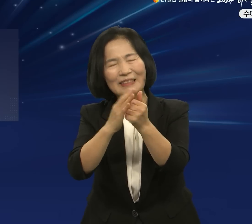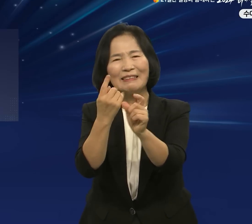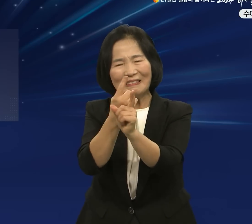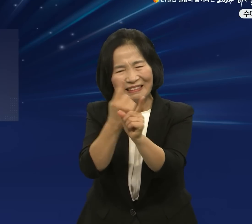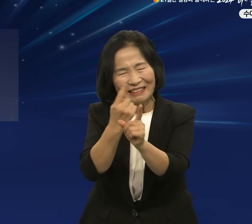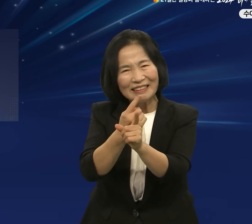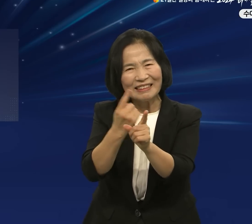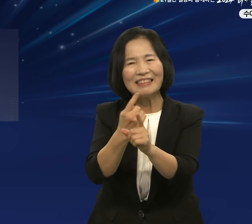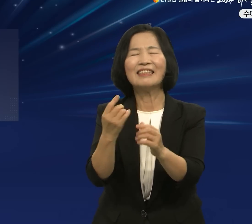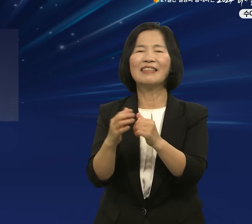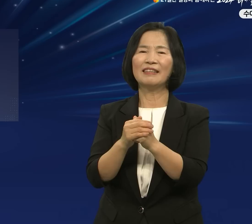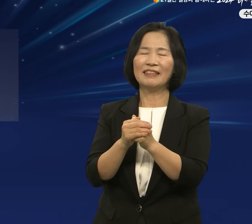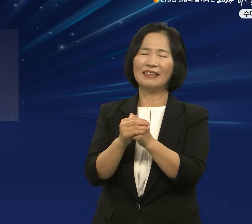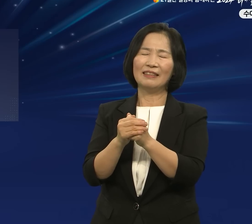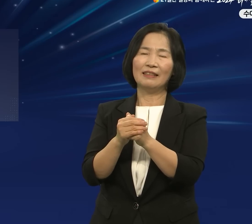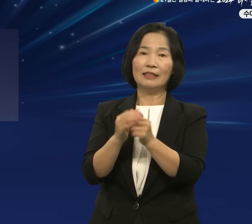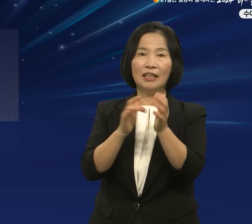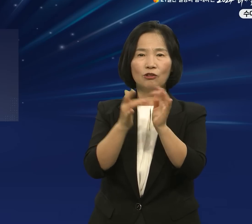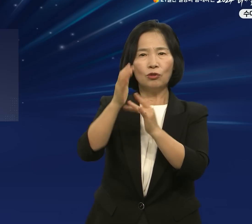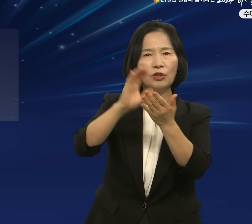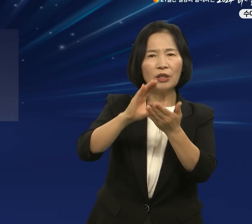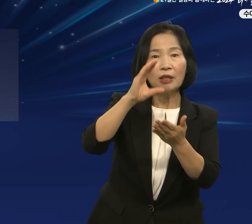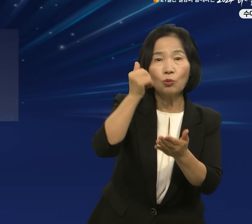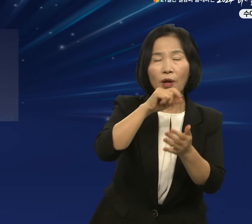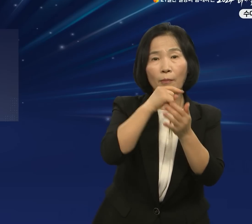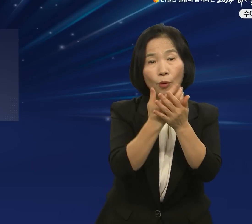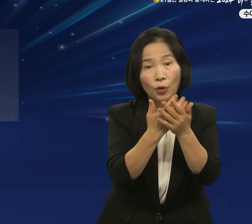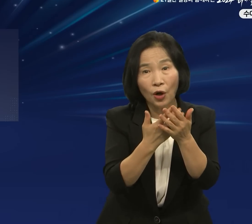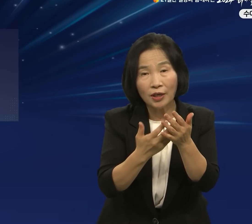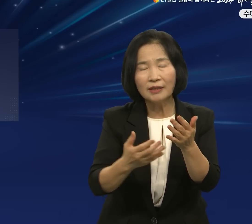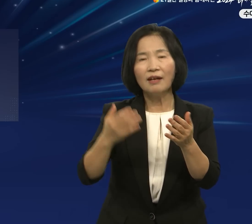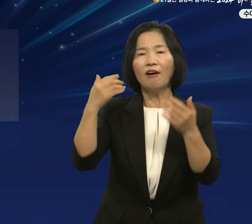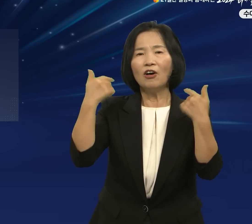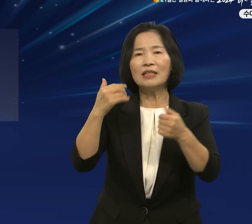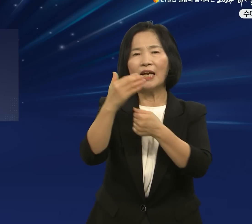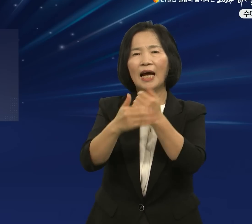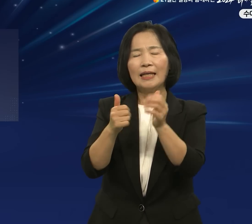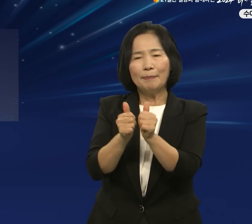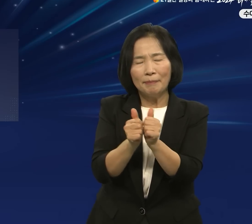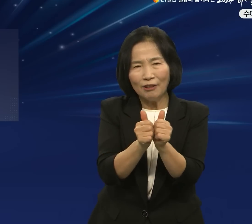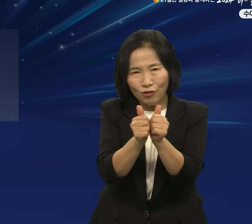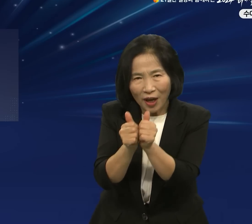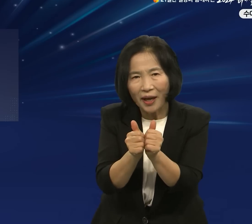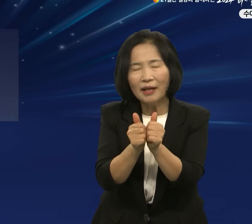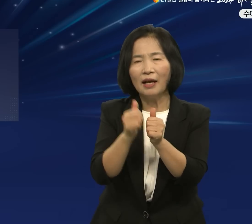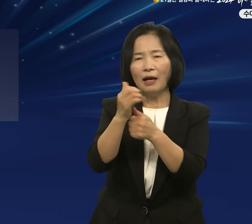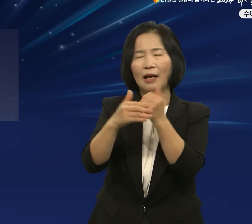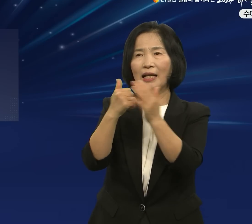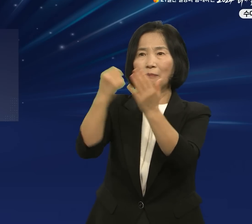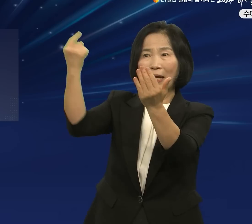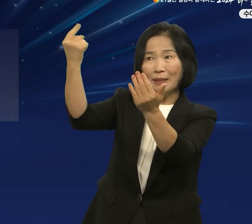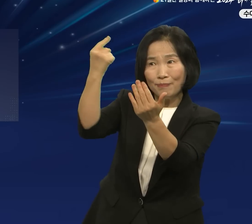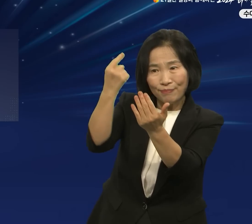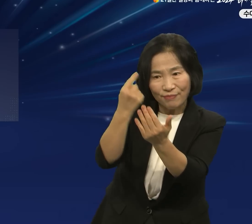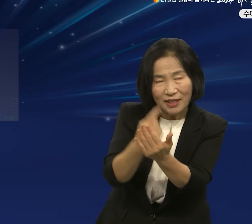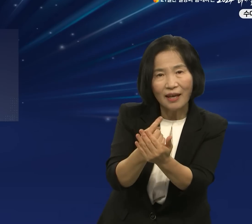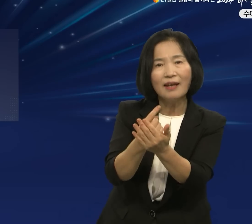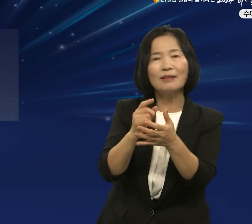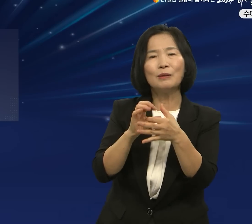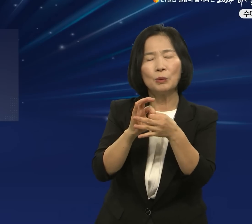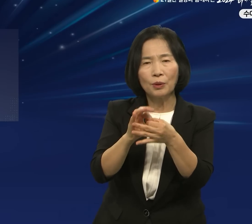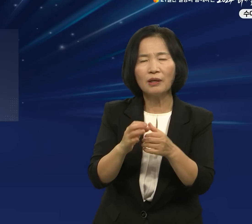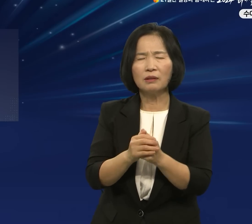보혈은 임마누엘로 항상 하나님의 임재하셔서